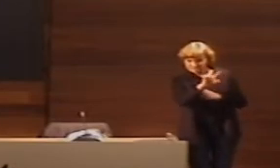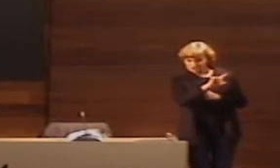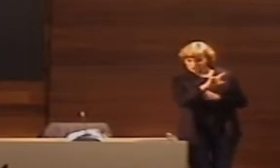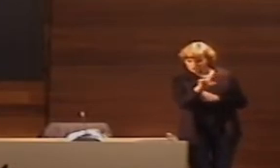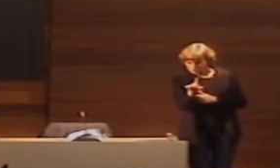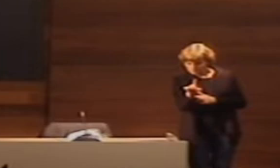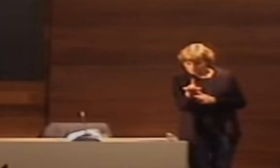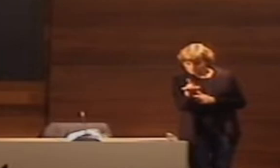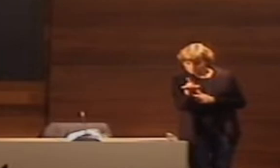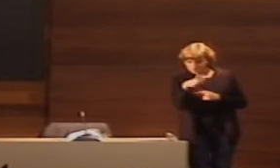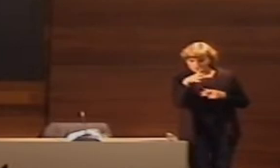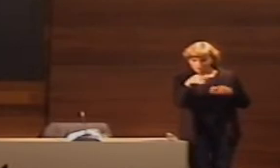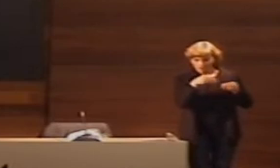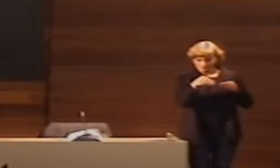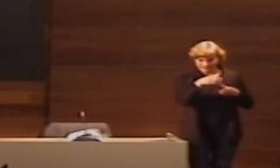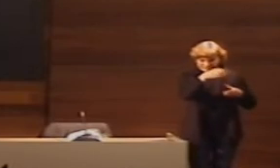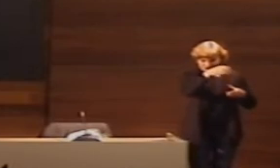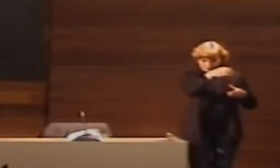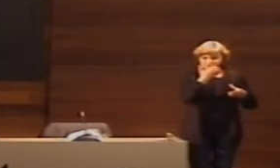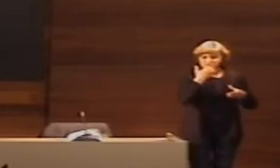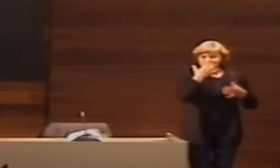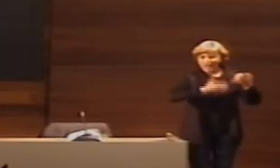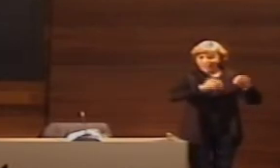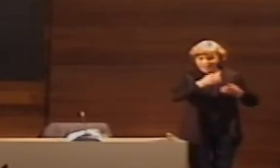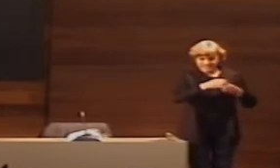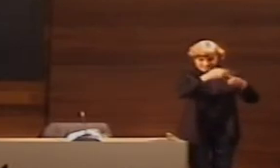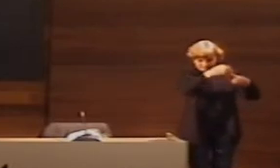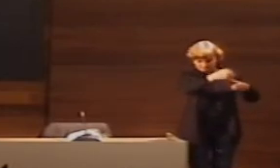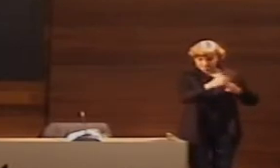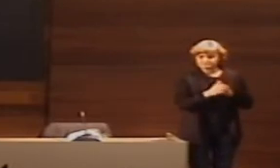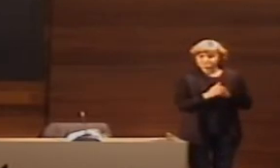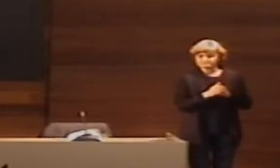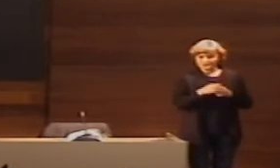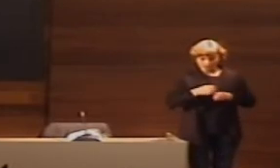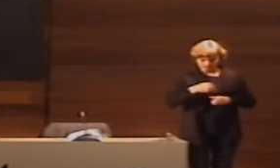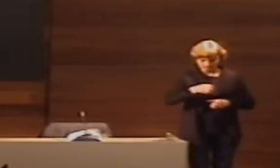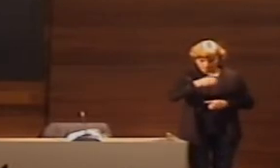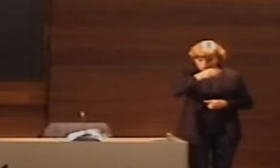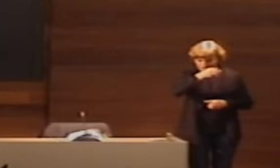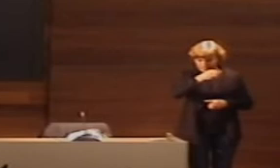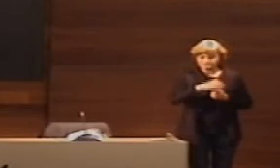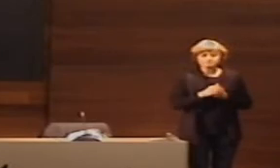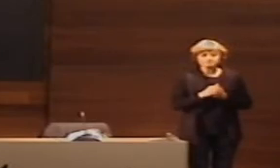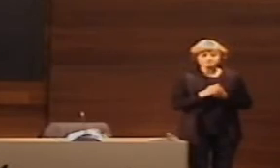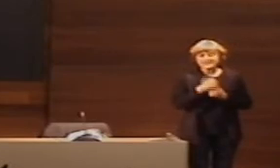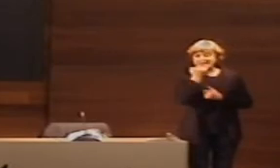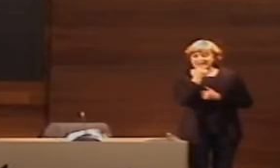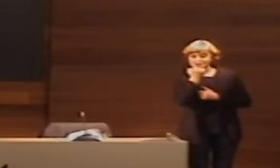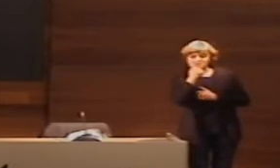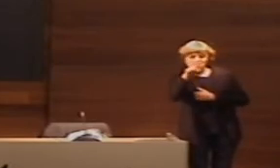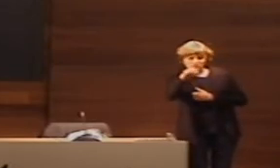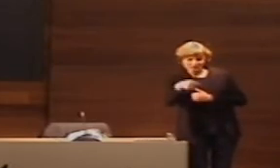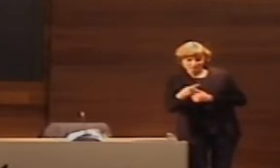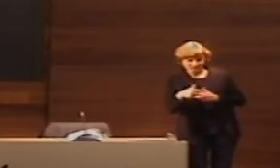de envases ligeros, ¿no? Donde puede haber envases de plástico, envases de aluminio, envases